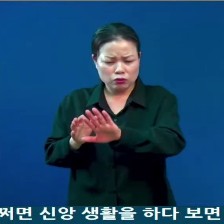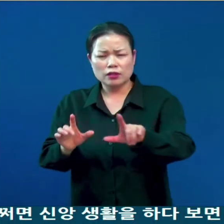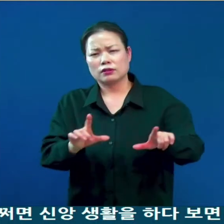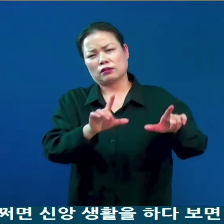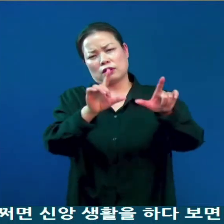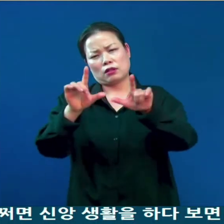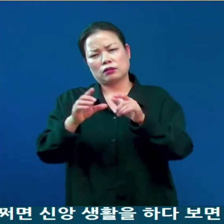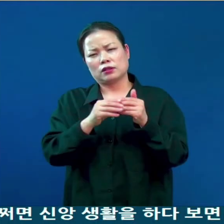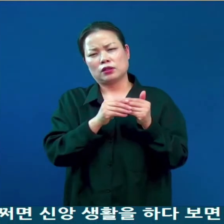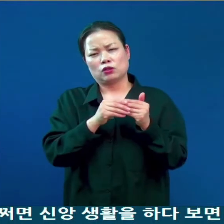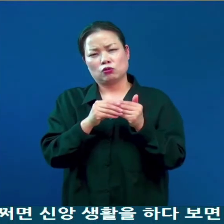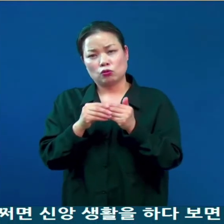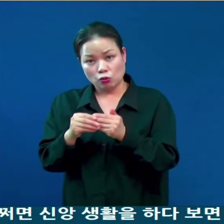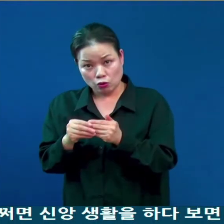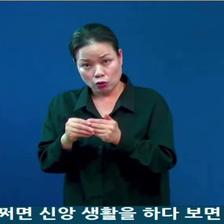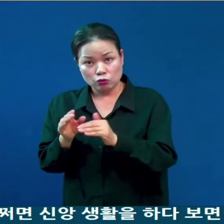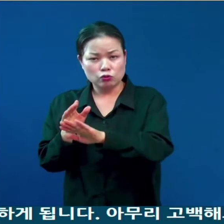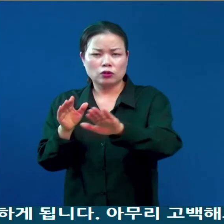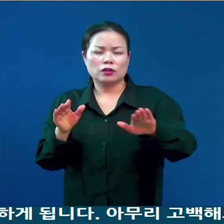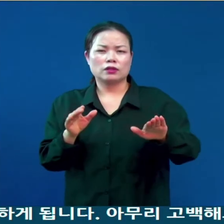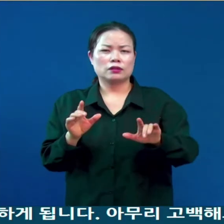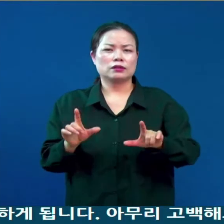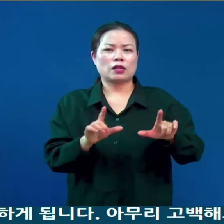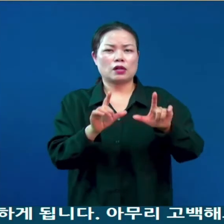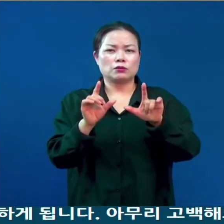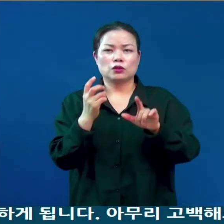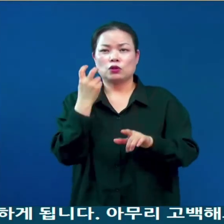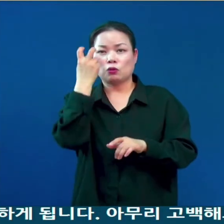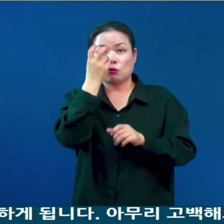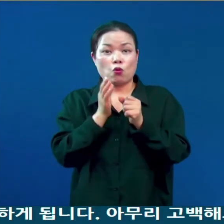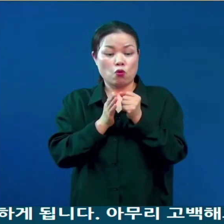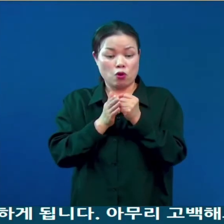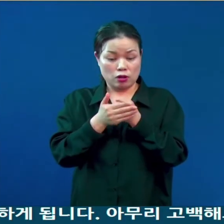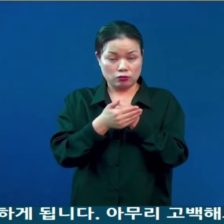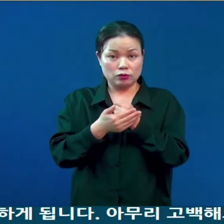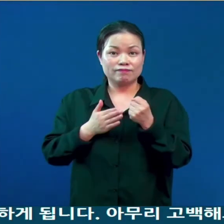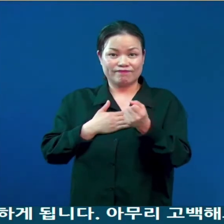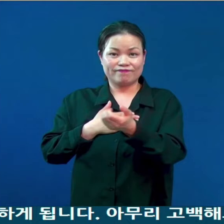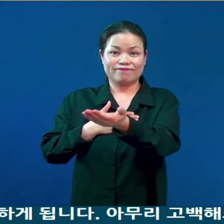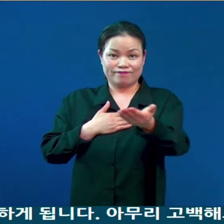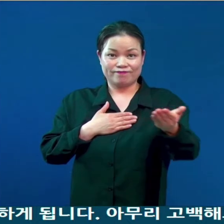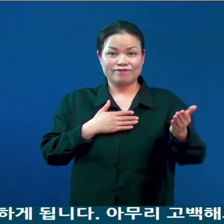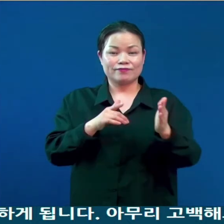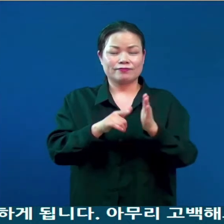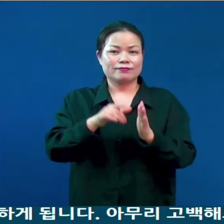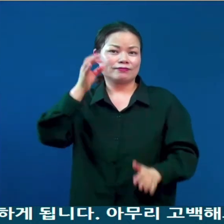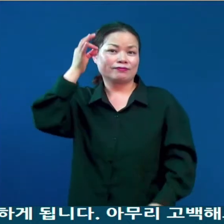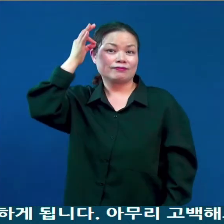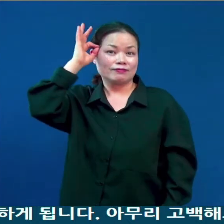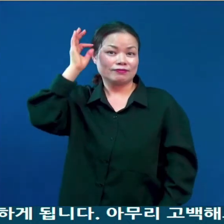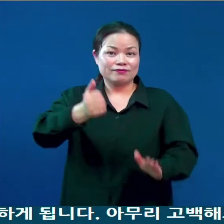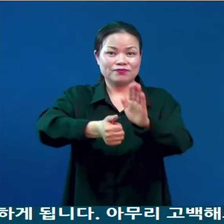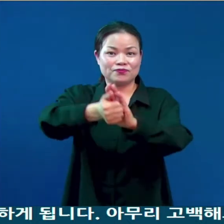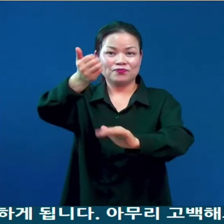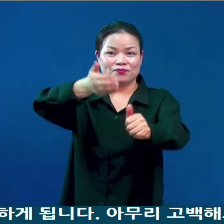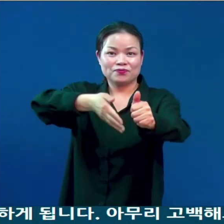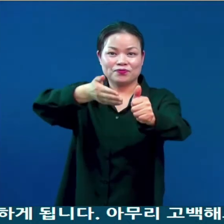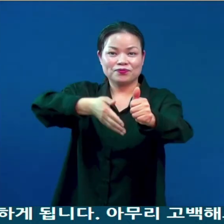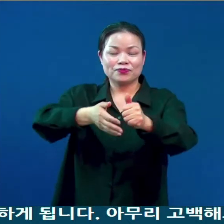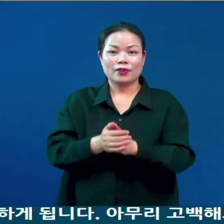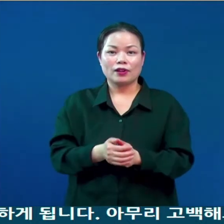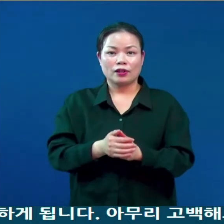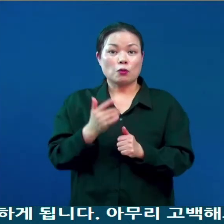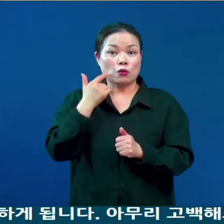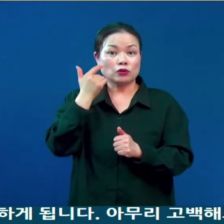삶을 인도해 가시고 우리의 삶을 보호해 주신다는 사실을 저와 여러분들이 이 시간에 깨달을 수 있기를 소망합니다. 제가